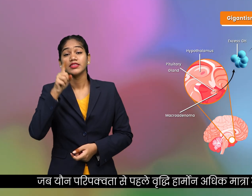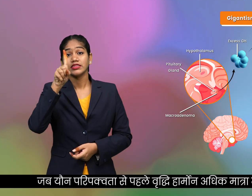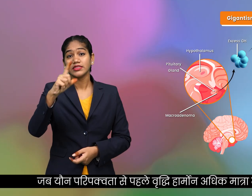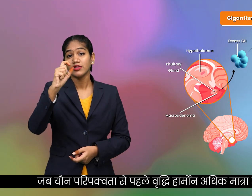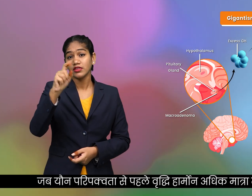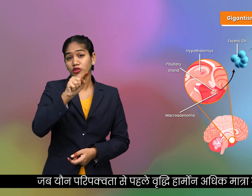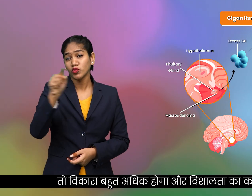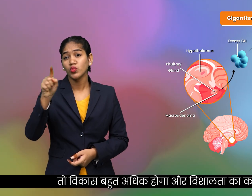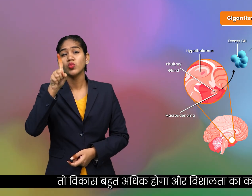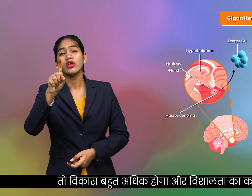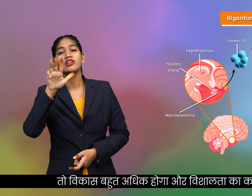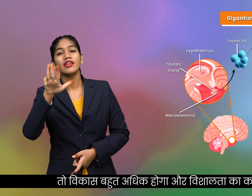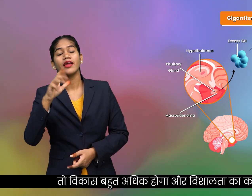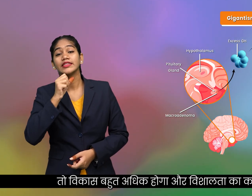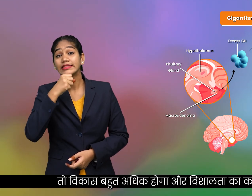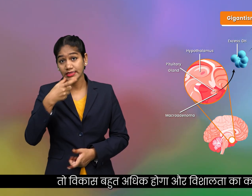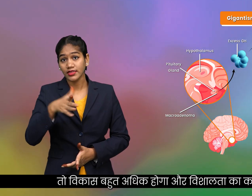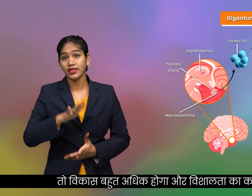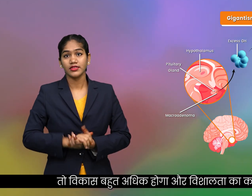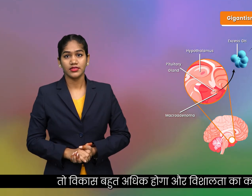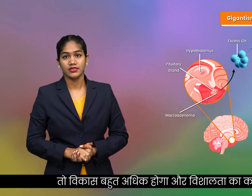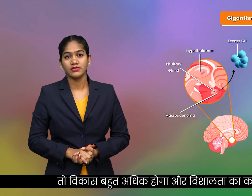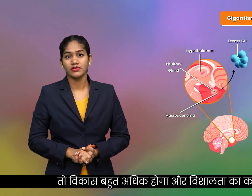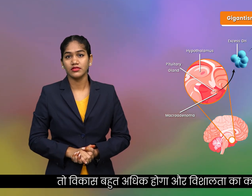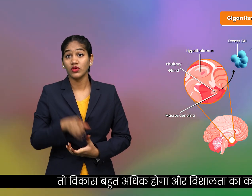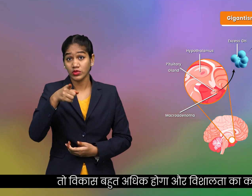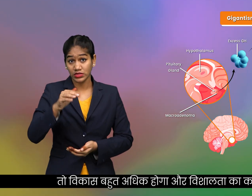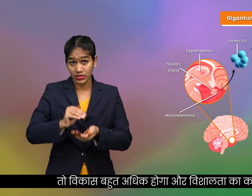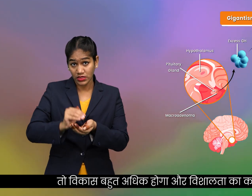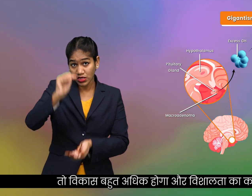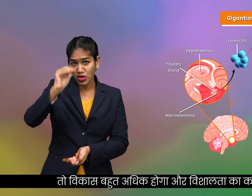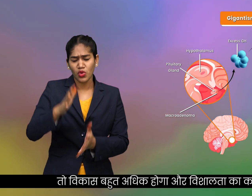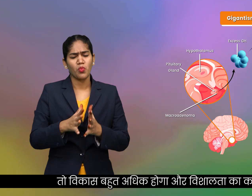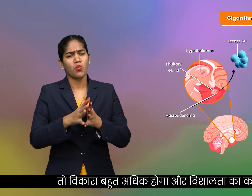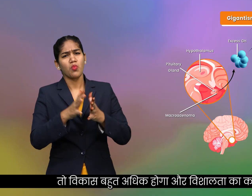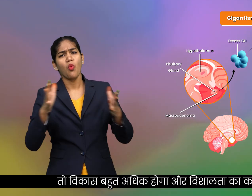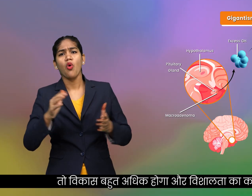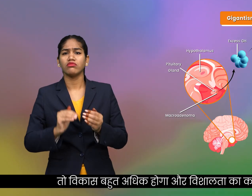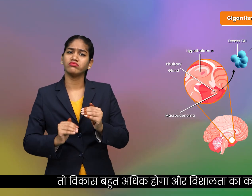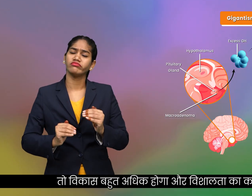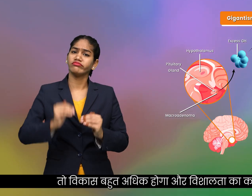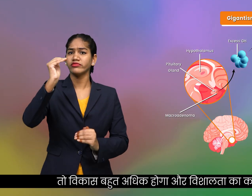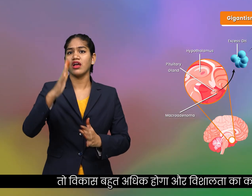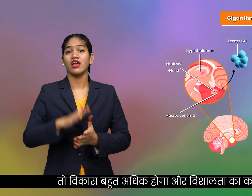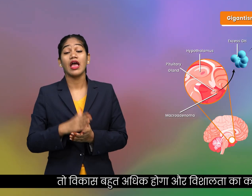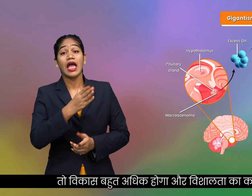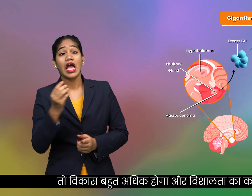स्रावित होता है तो विकास बहुत अधिक होगा और विशालता